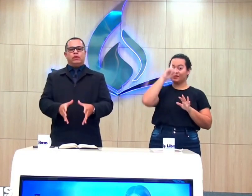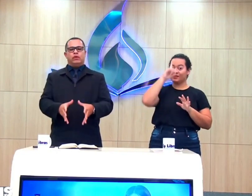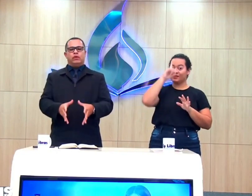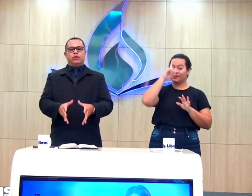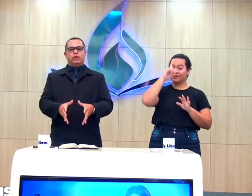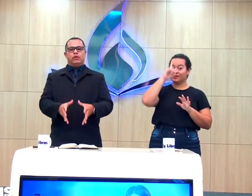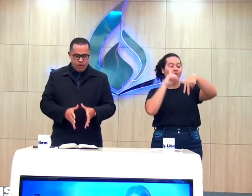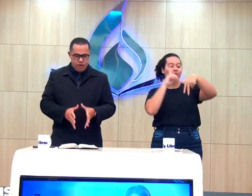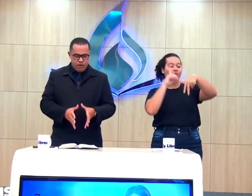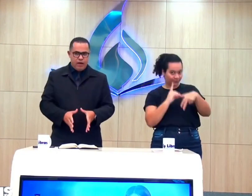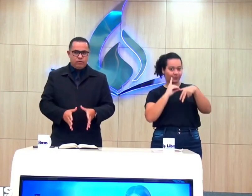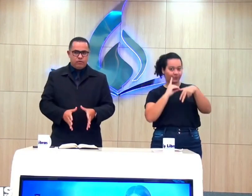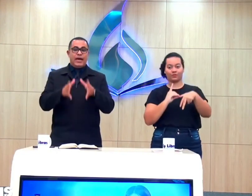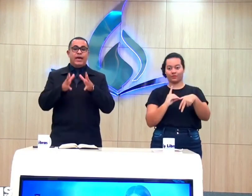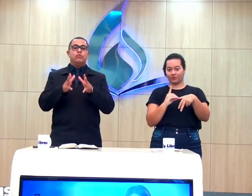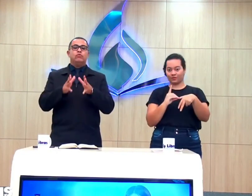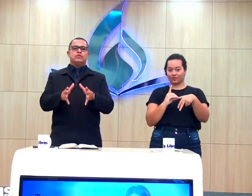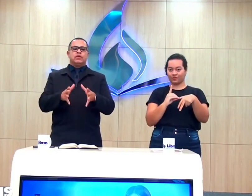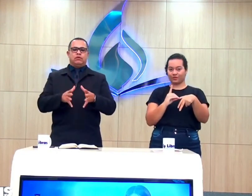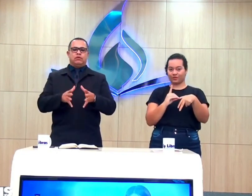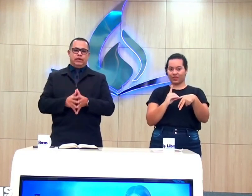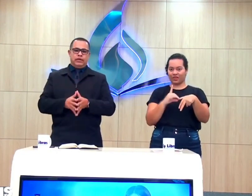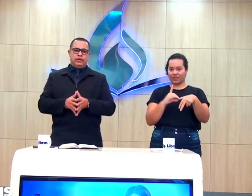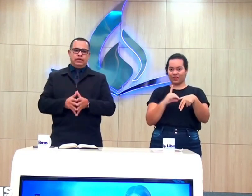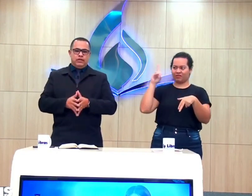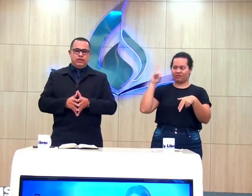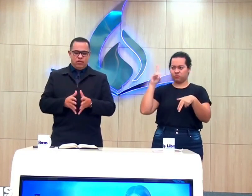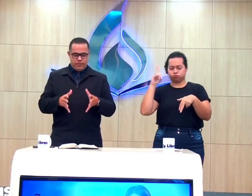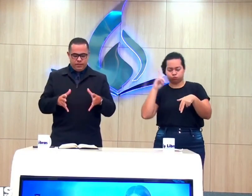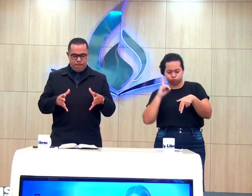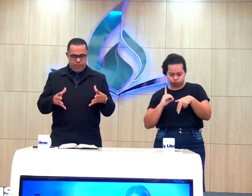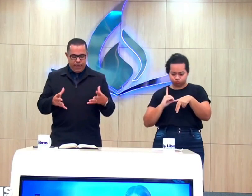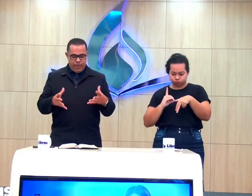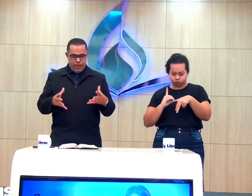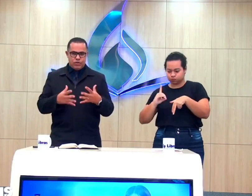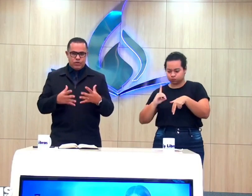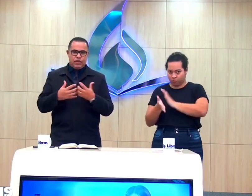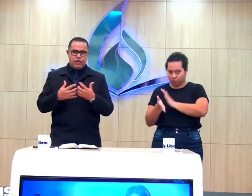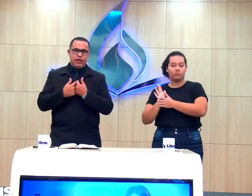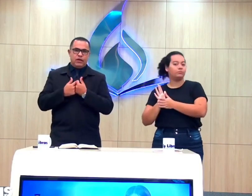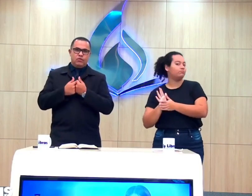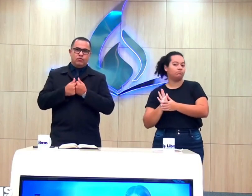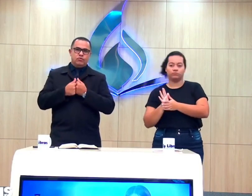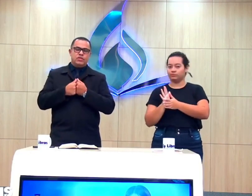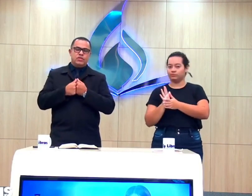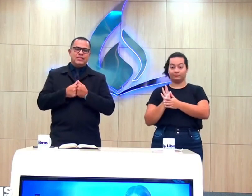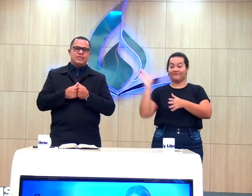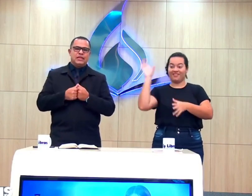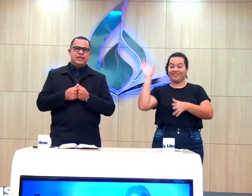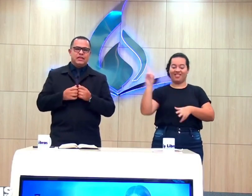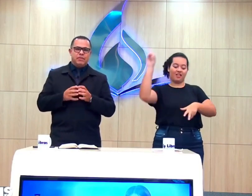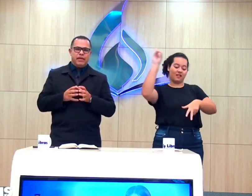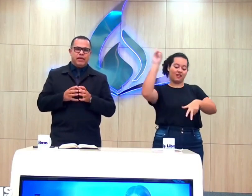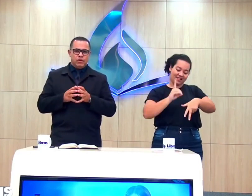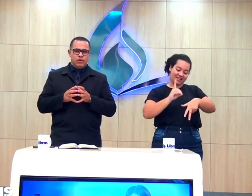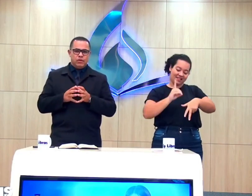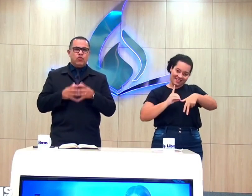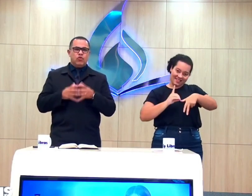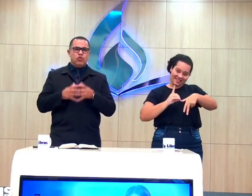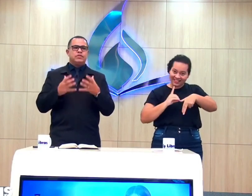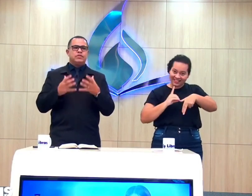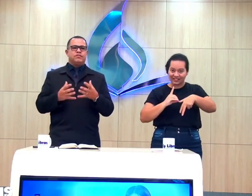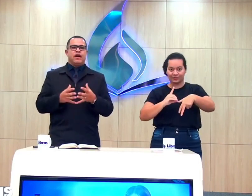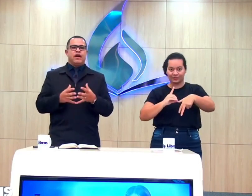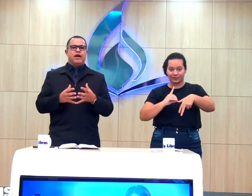pastor, quem não falta é o Senhor. Nós temos que ter o discernimento